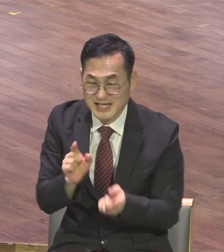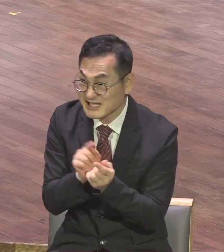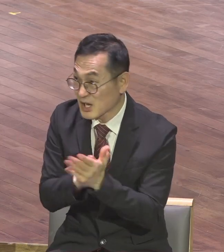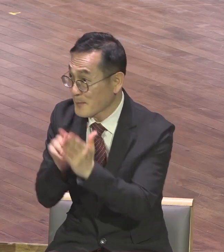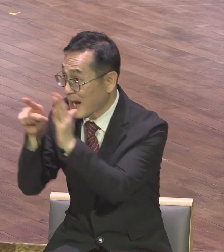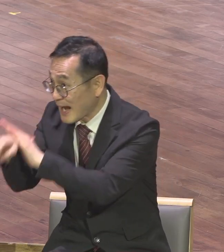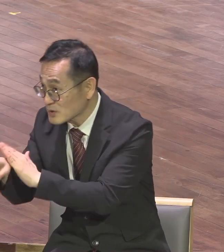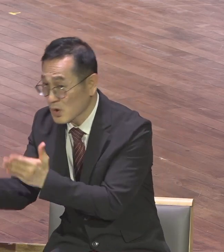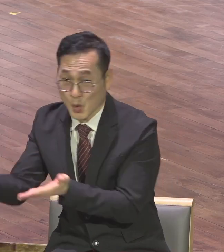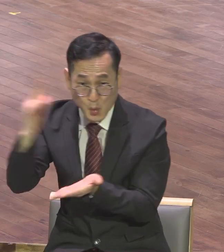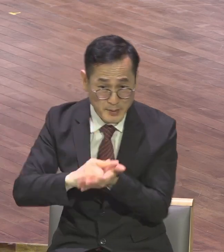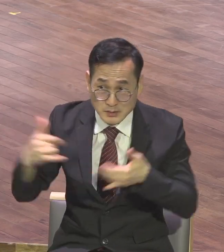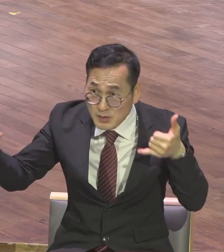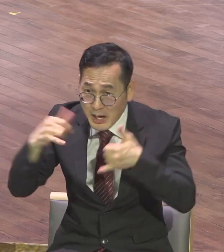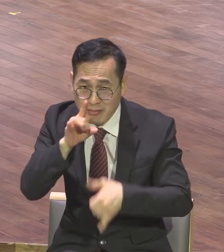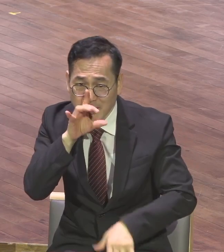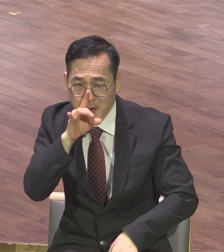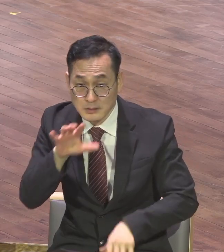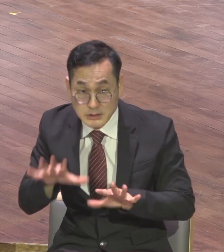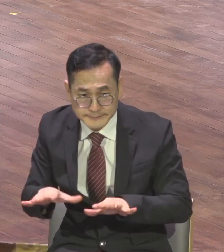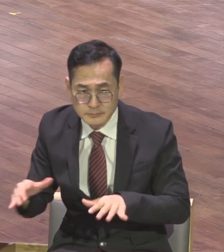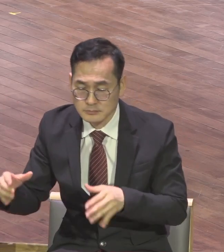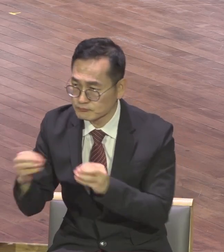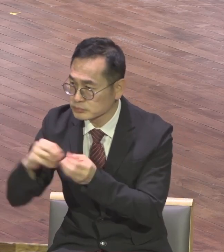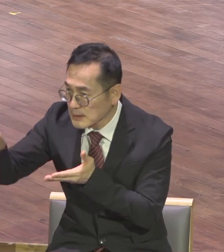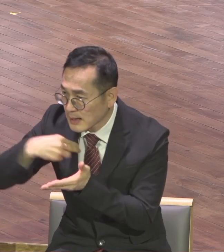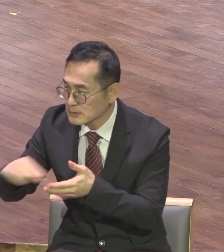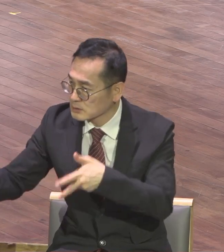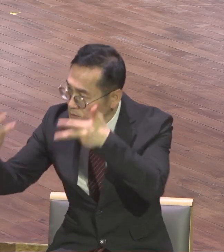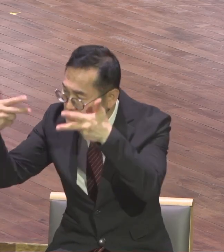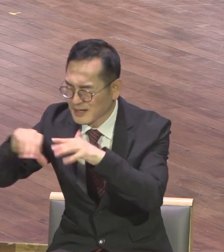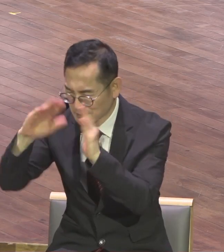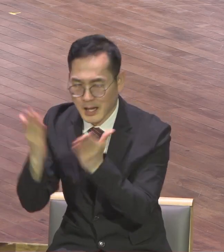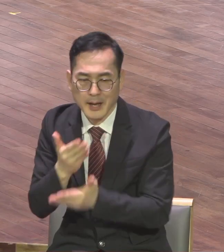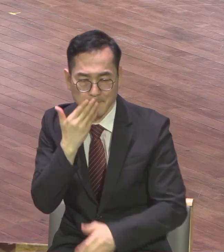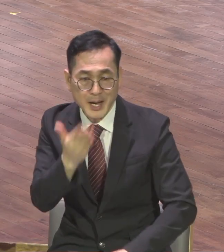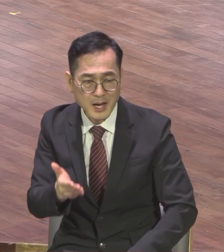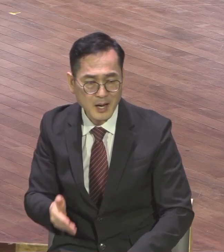다시 못 만날 수 있지만 지금 얼마든지 소통이 되잖아요.